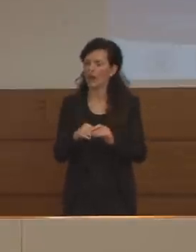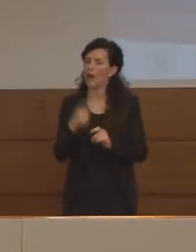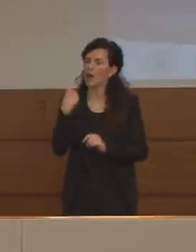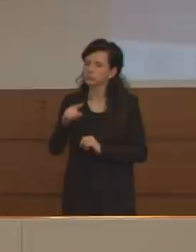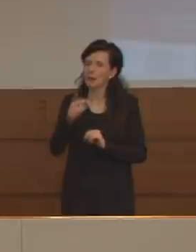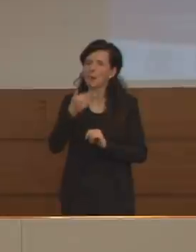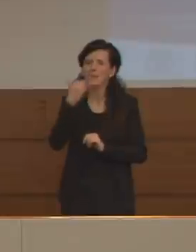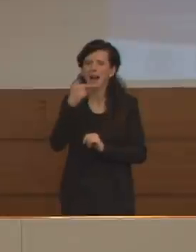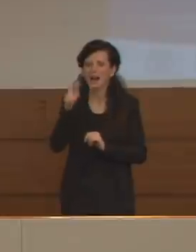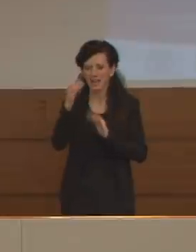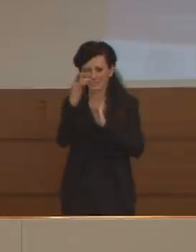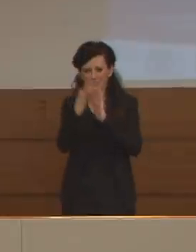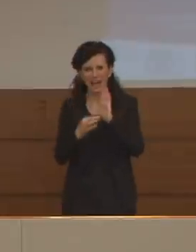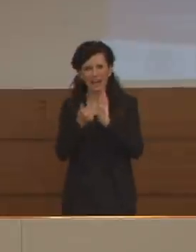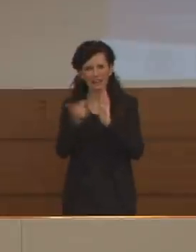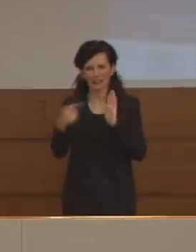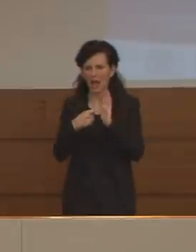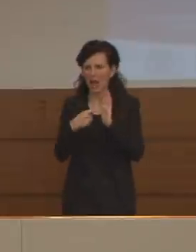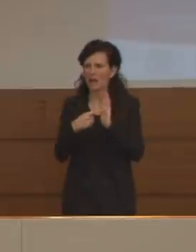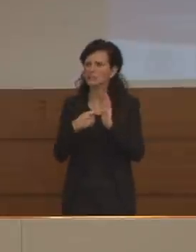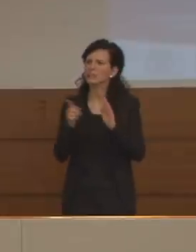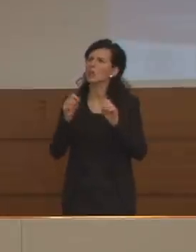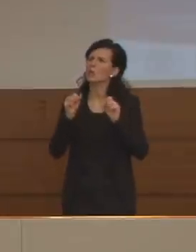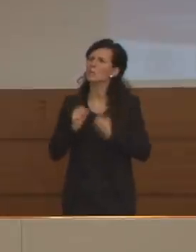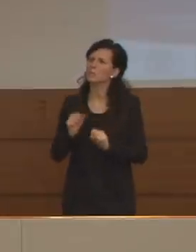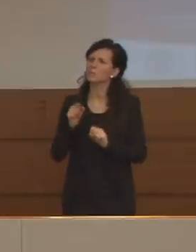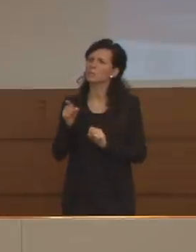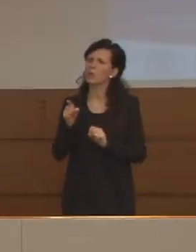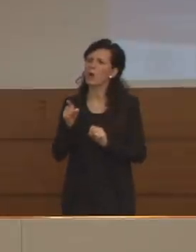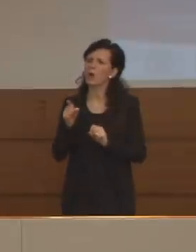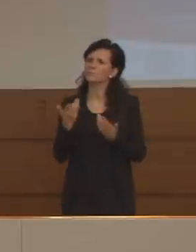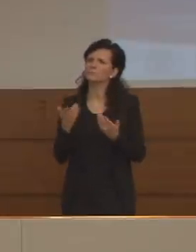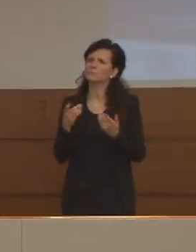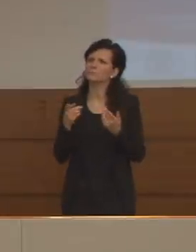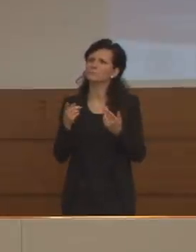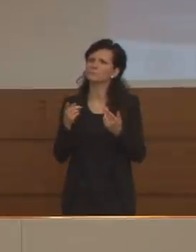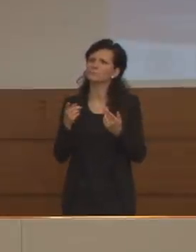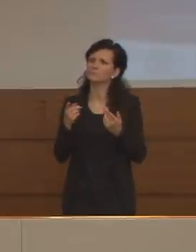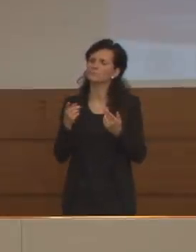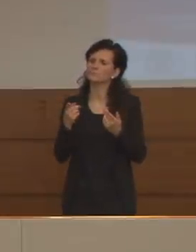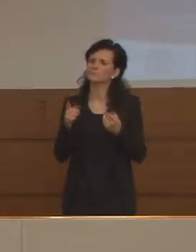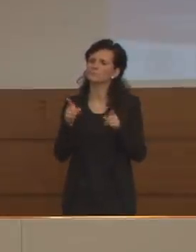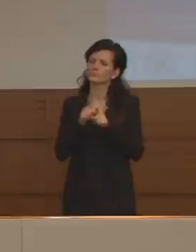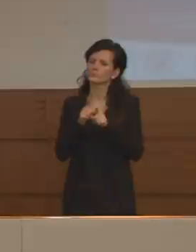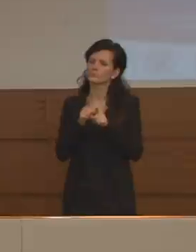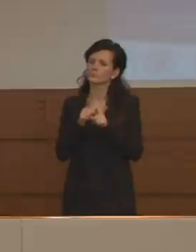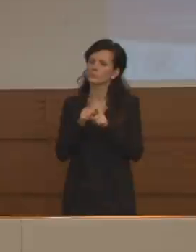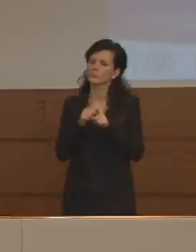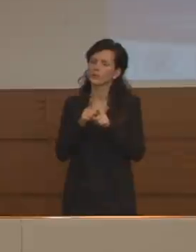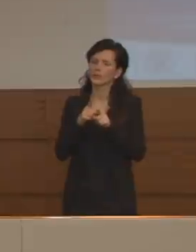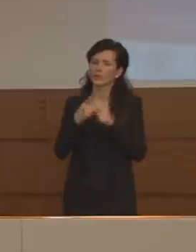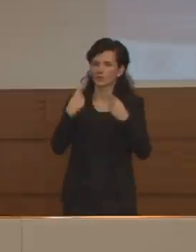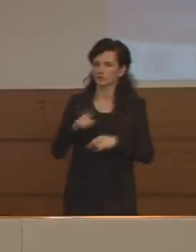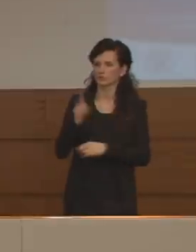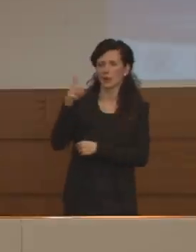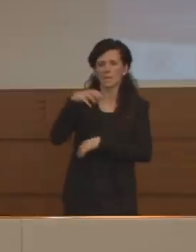si tiene lei di potersi fare interpreti e con il ministro perché evidentemente lui l'interruttore